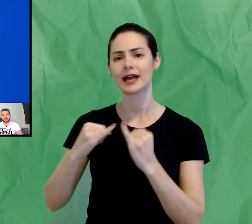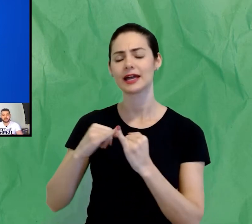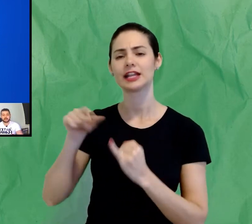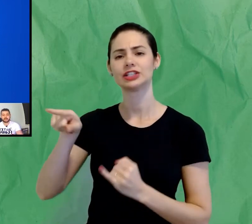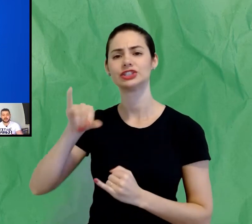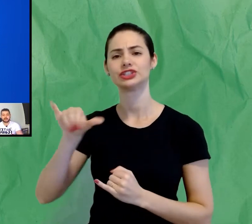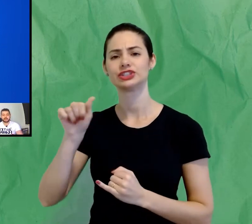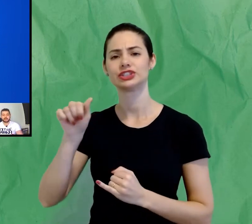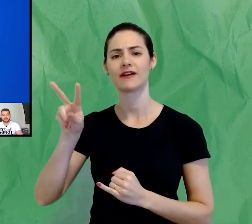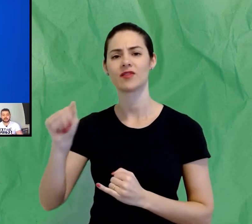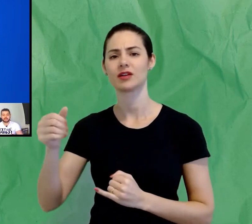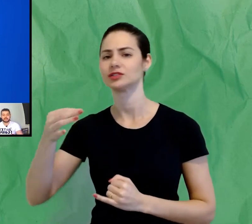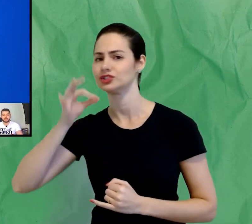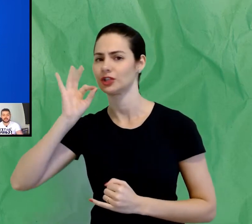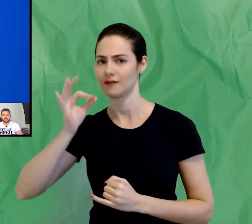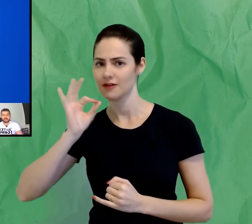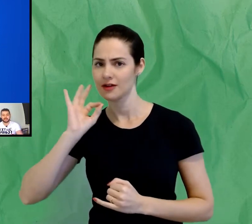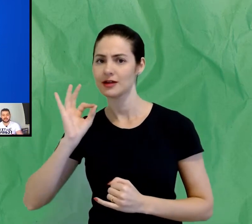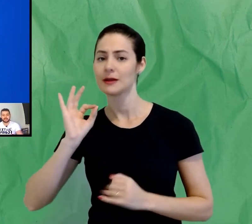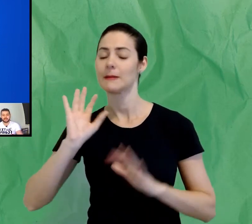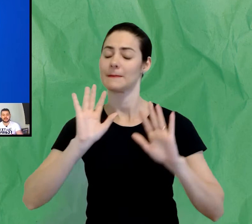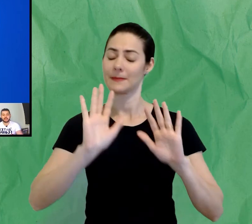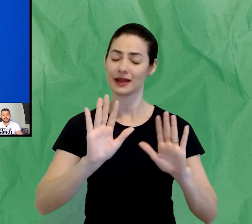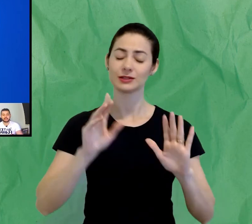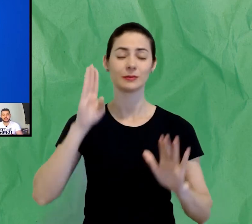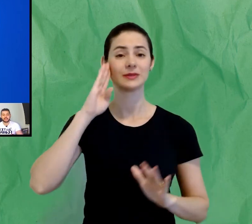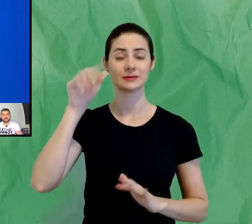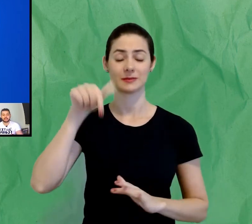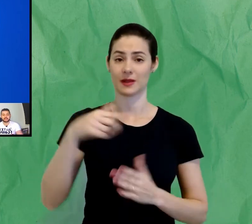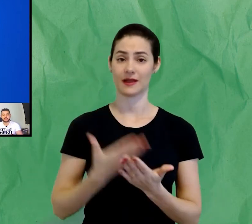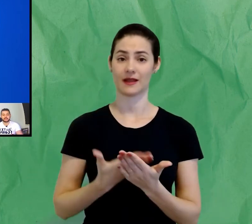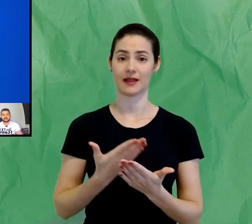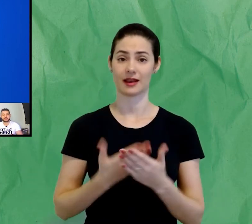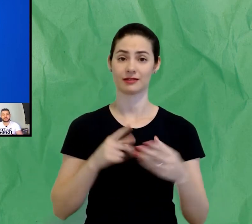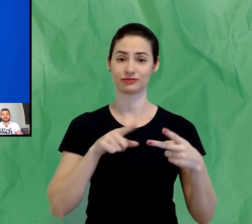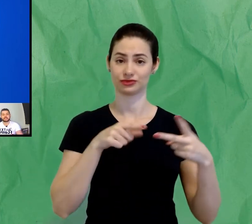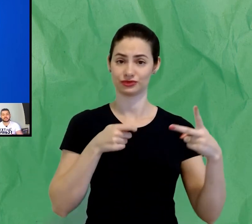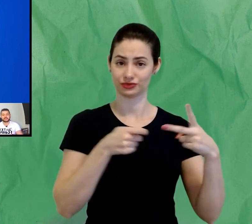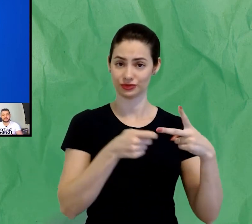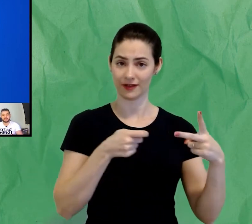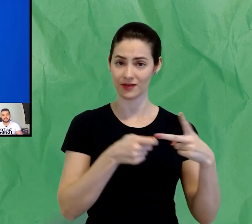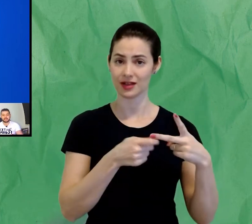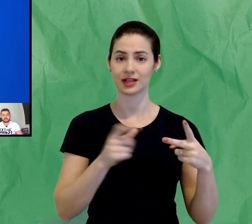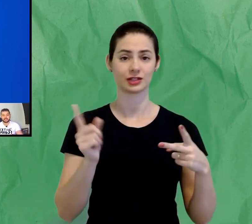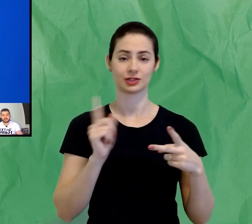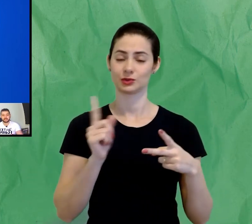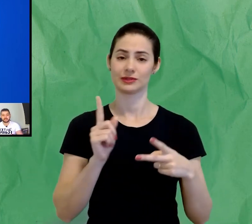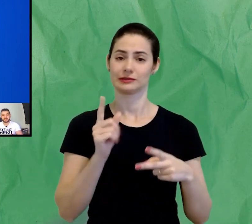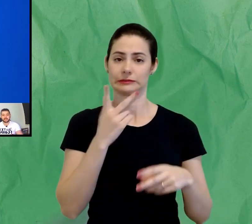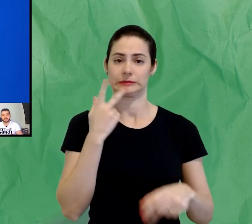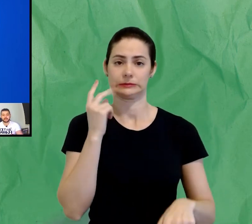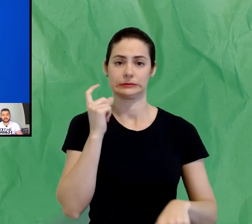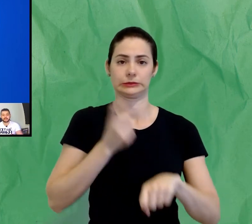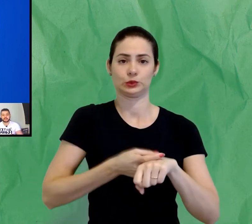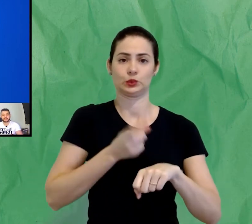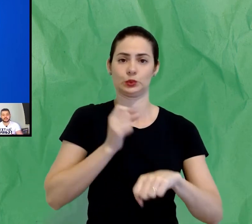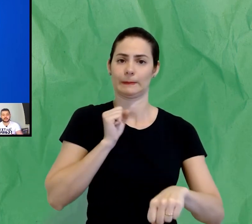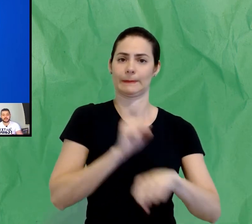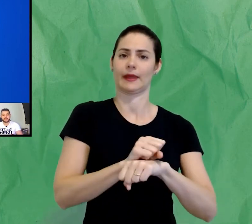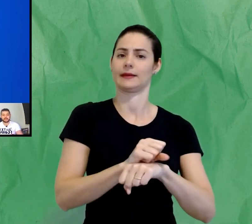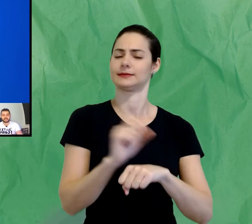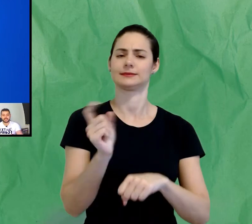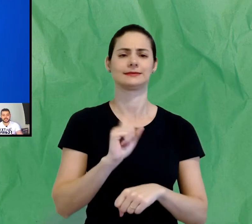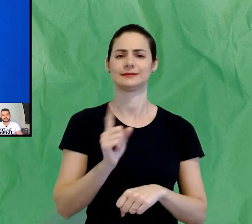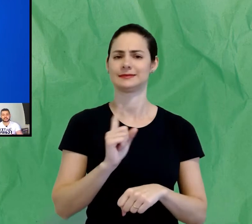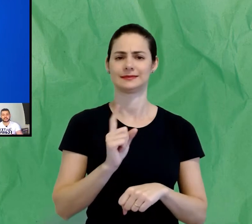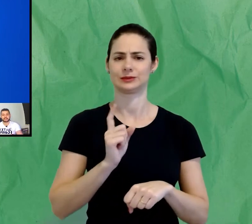o principal que a gente pode levar dessa aula é que o JavaScript não possui uma tipagem estática. Ou seja, ele não tem